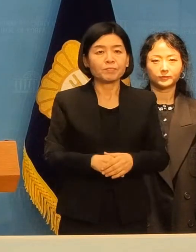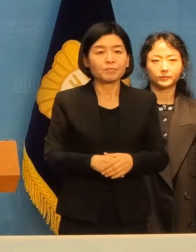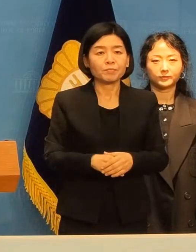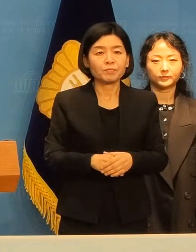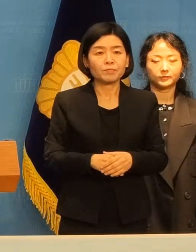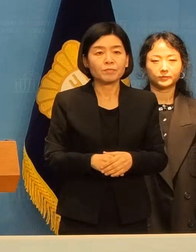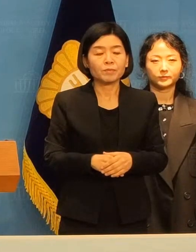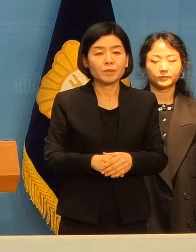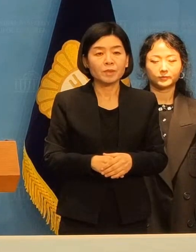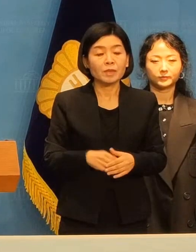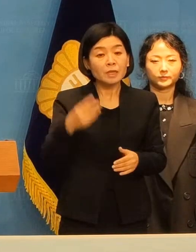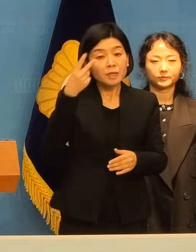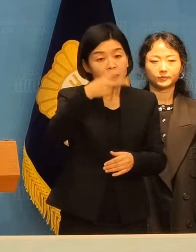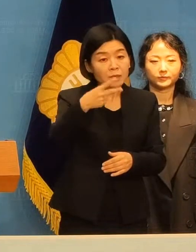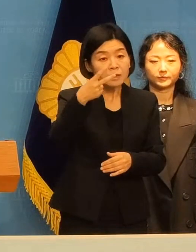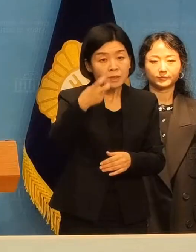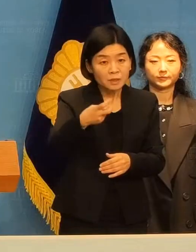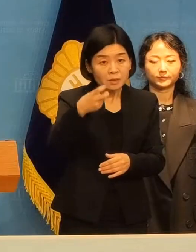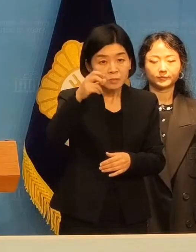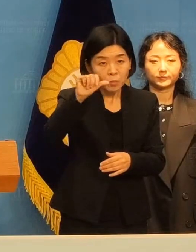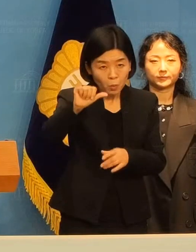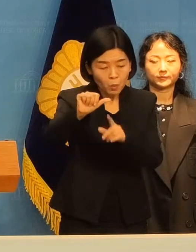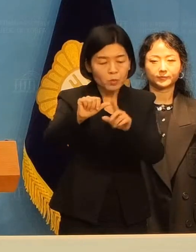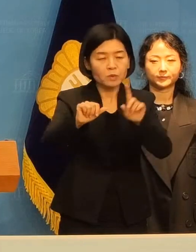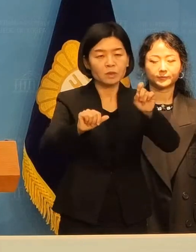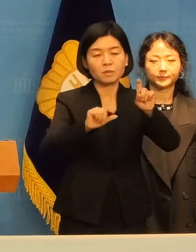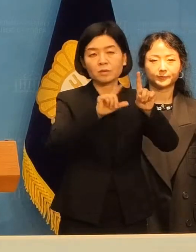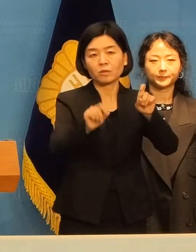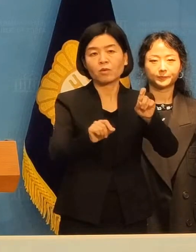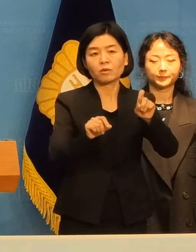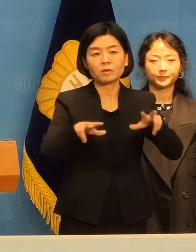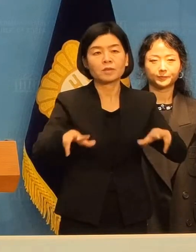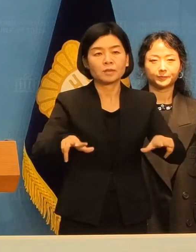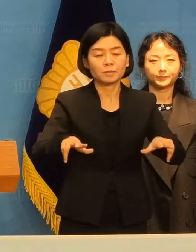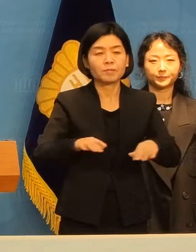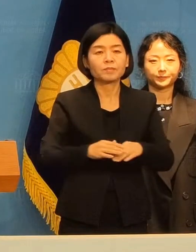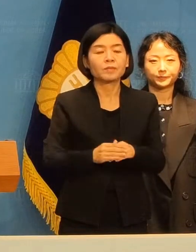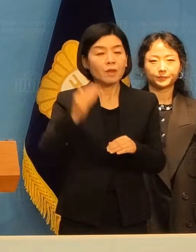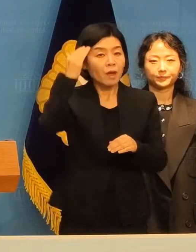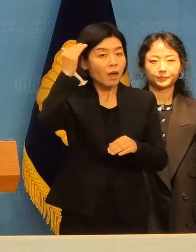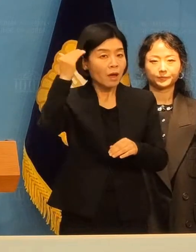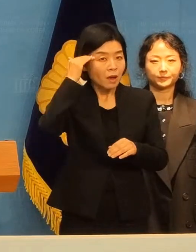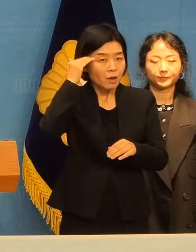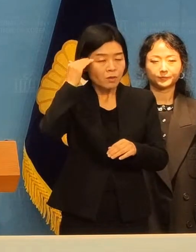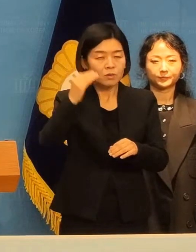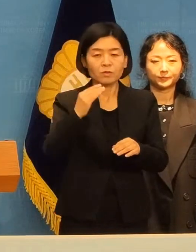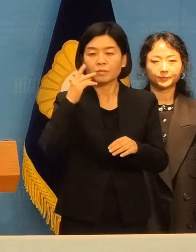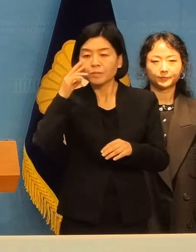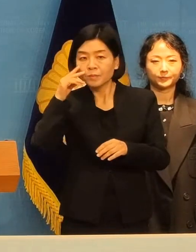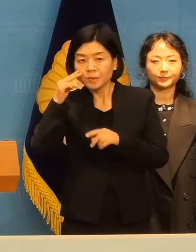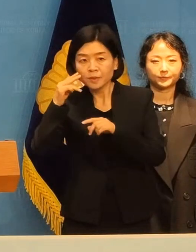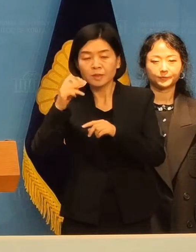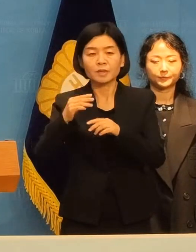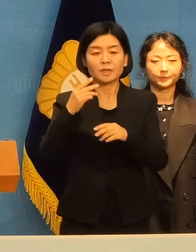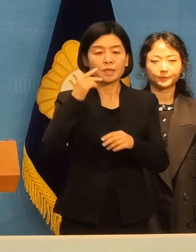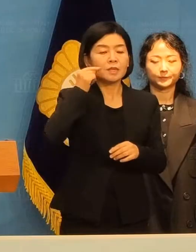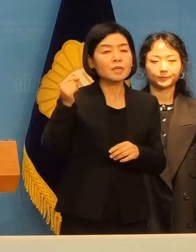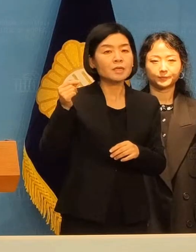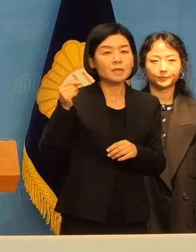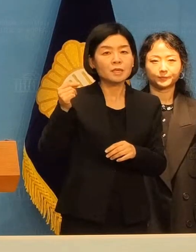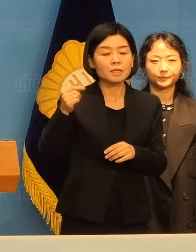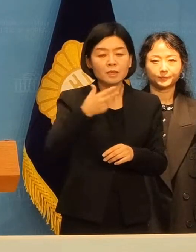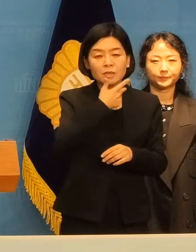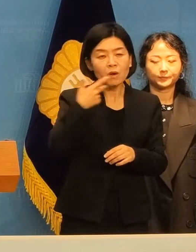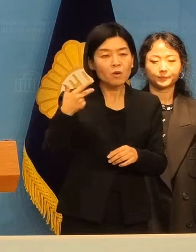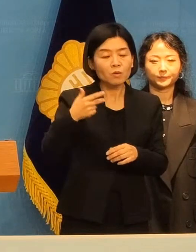북인협은 2025년 11월 현재 한국, 미국, 일본,